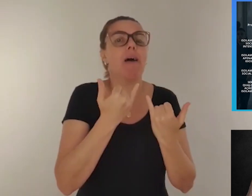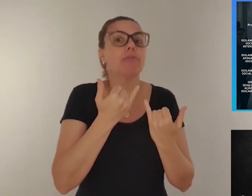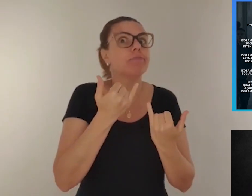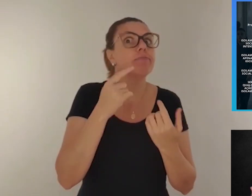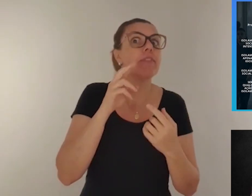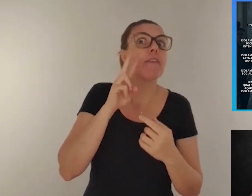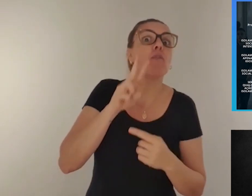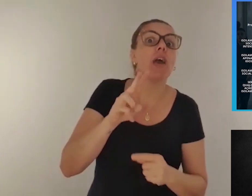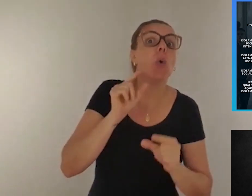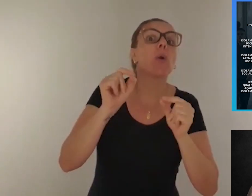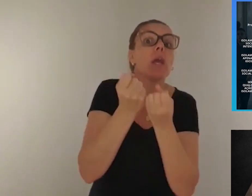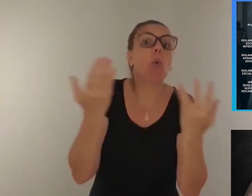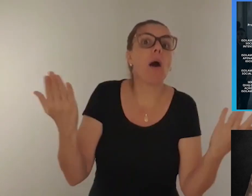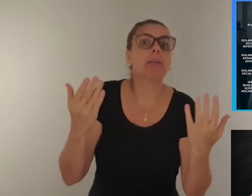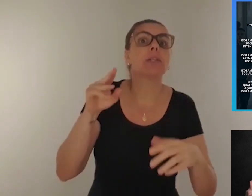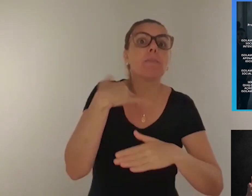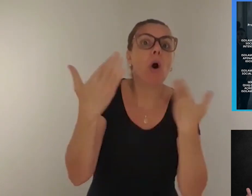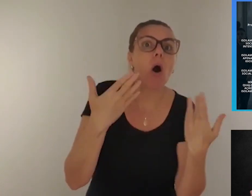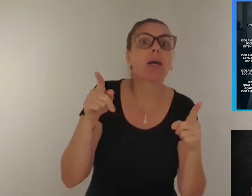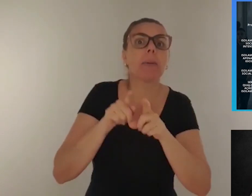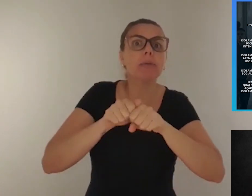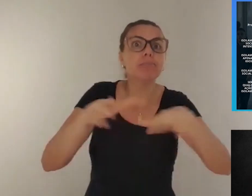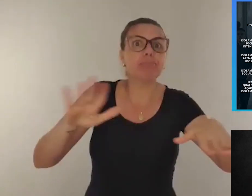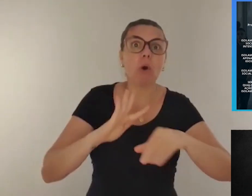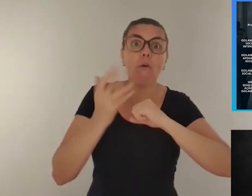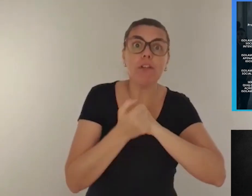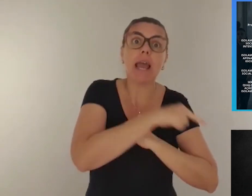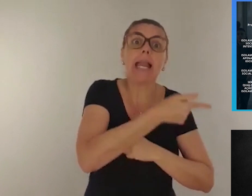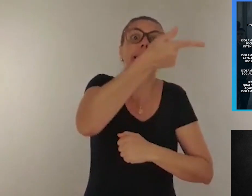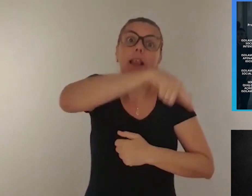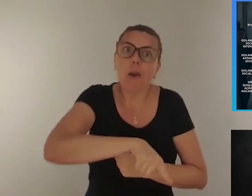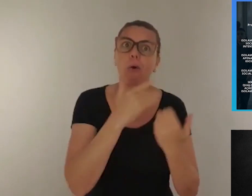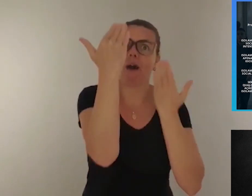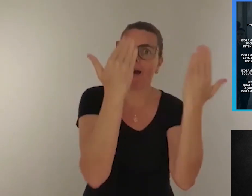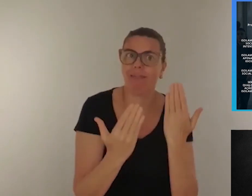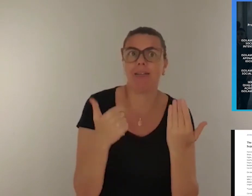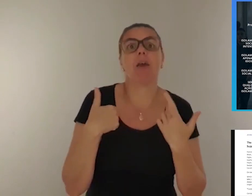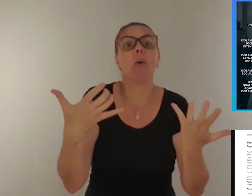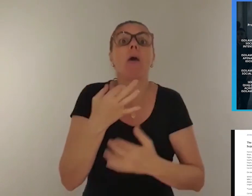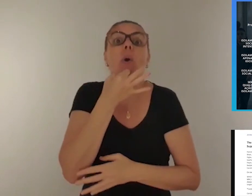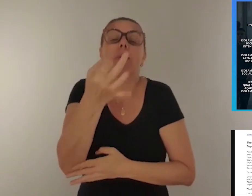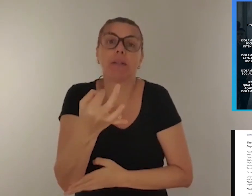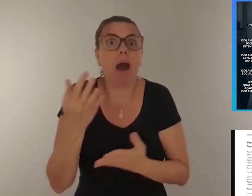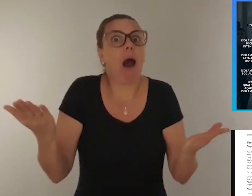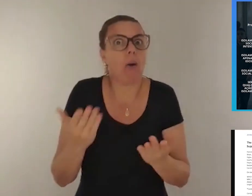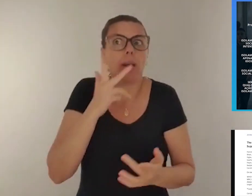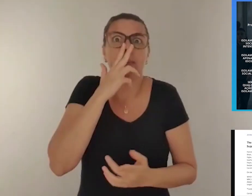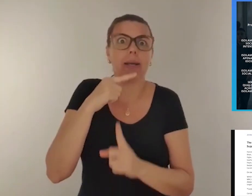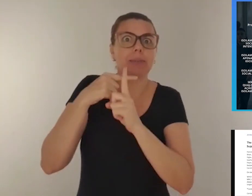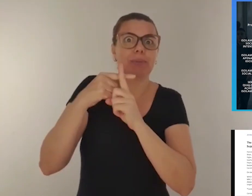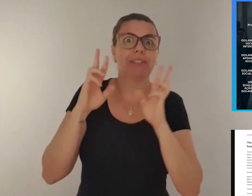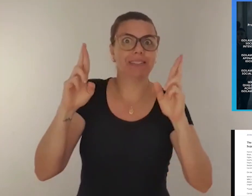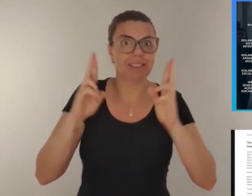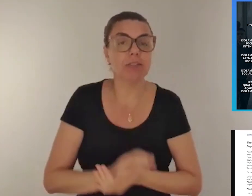com mais dados e com estimativas mais realistas da mortalidade e do espalhamento da Covid-19, eles revisaram as análises e eu queria